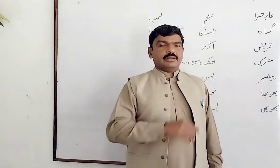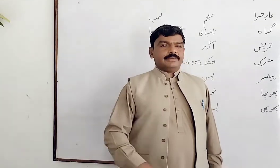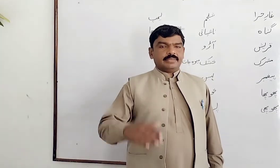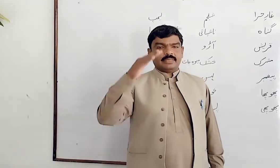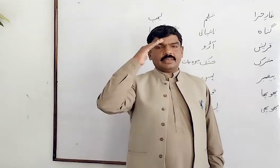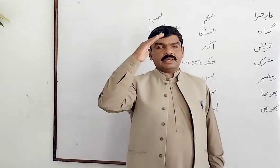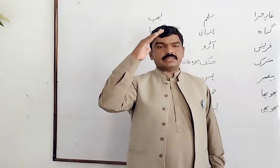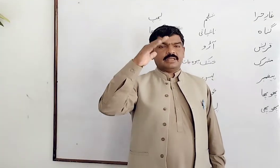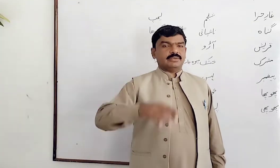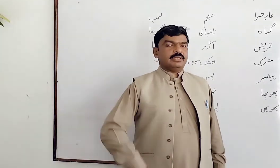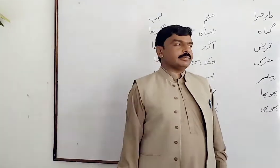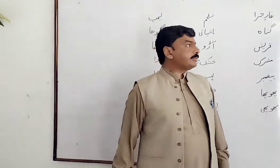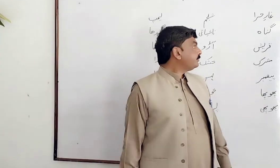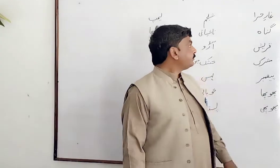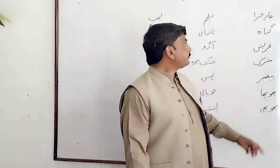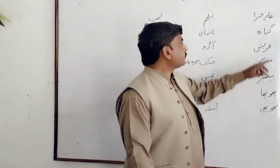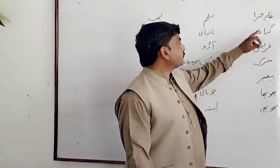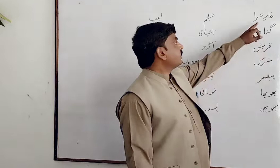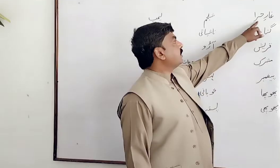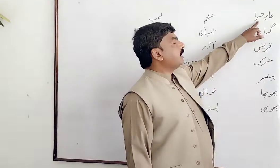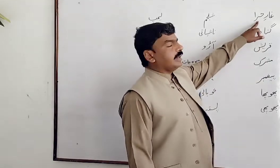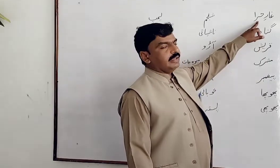बिस्मिल्लाहिर्रहमानिर्रहीम। अस्सलाम वालेकुम। गारे हिरा,